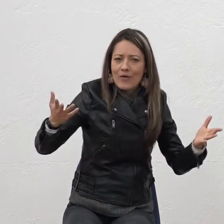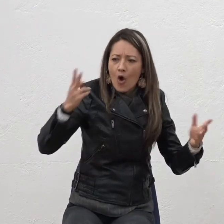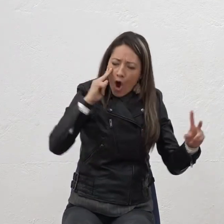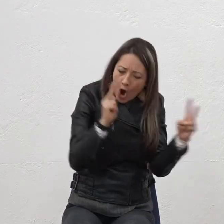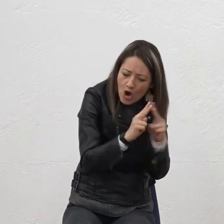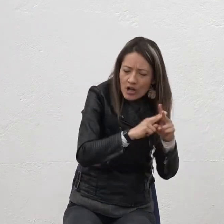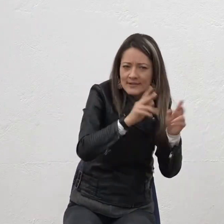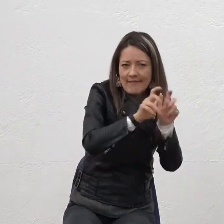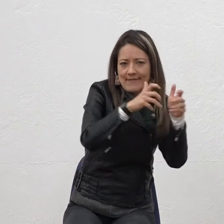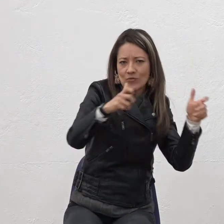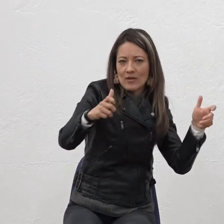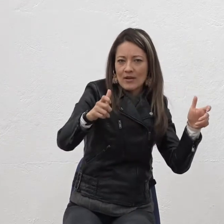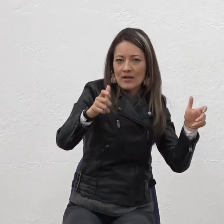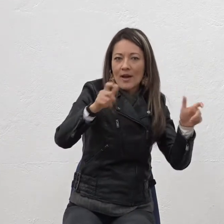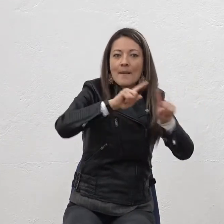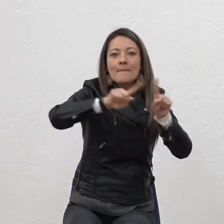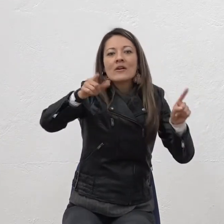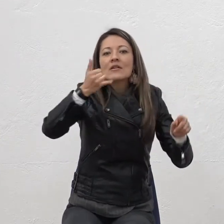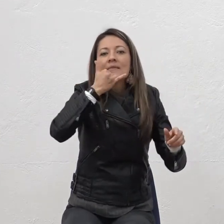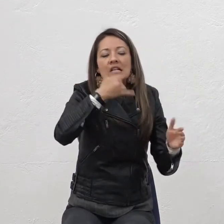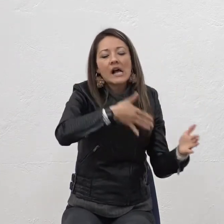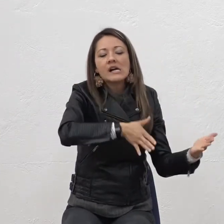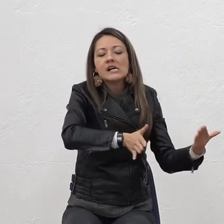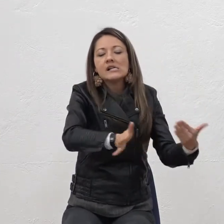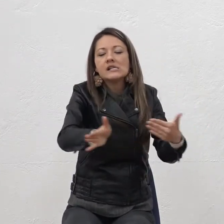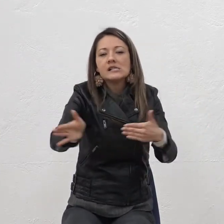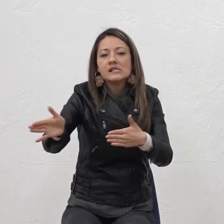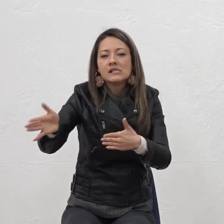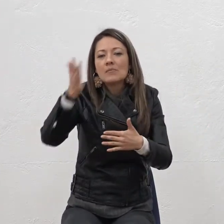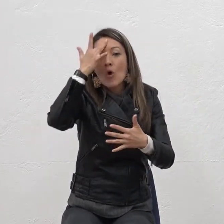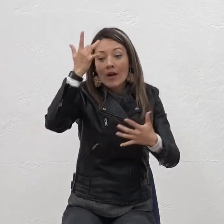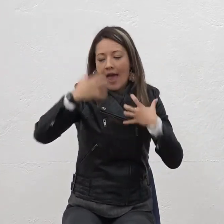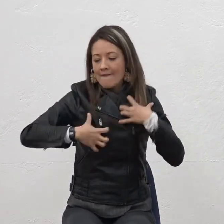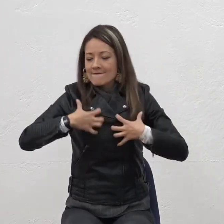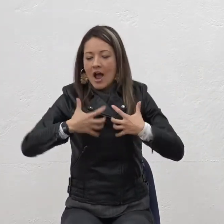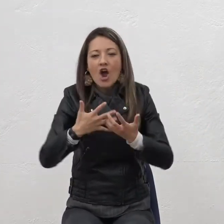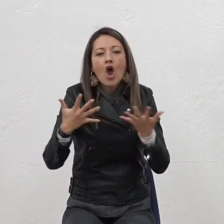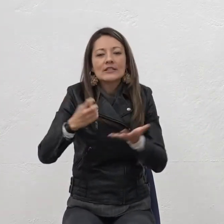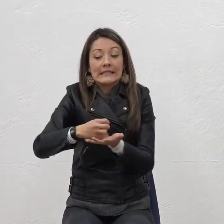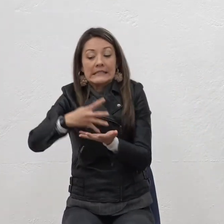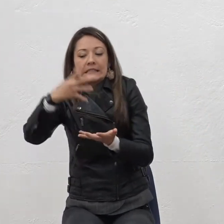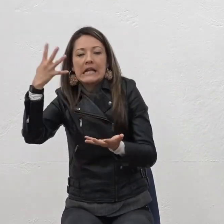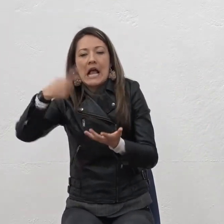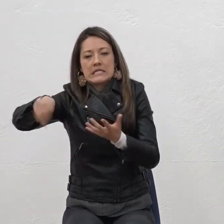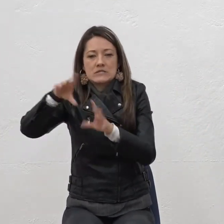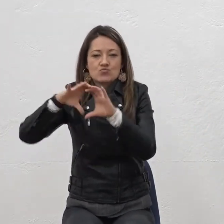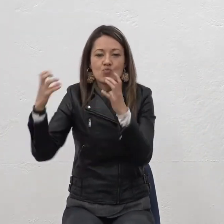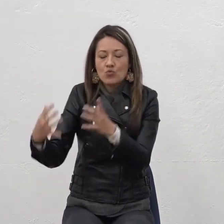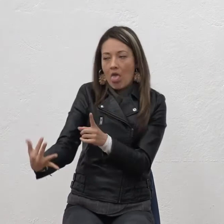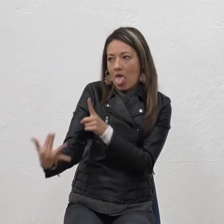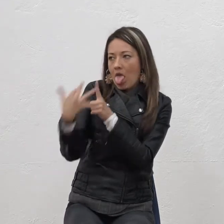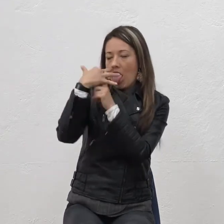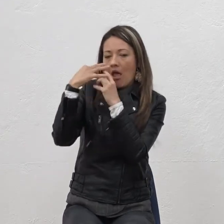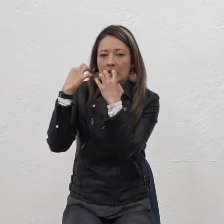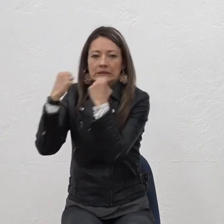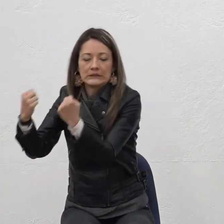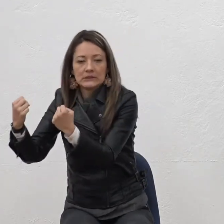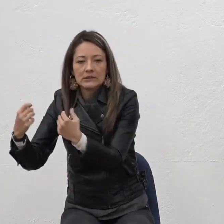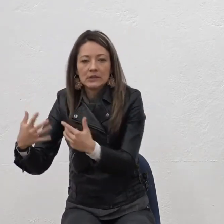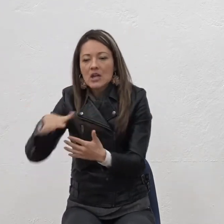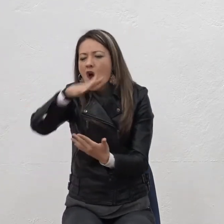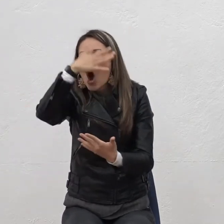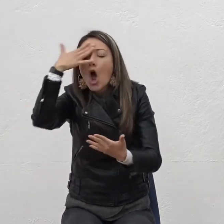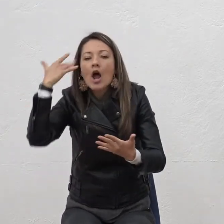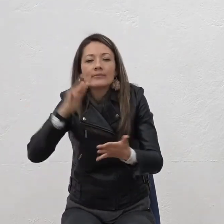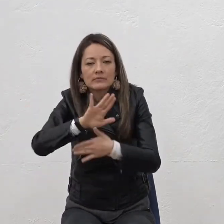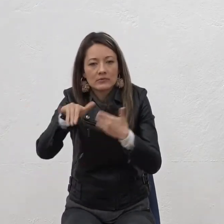de la escritura. Pero se apartó, se desvió por los afanes, por la riqueza y se le olvidó todo.